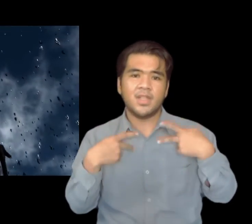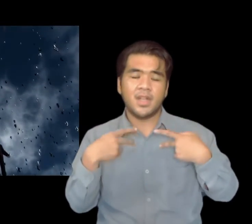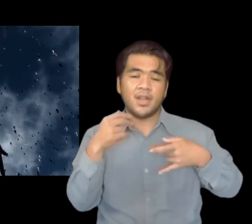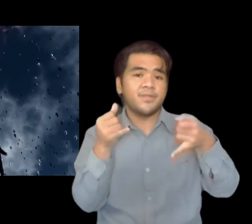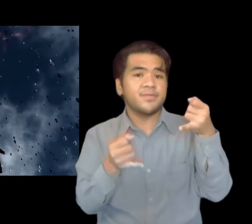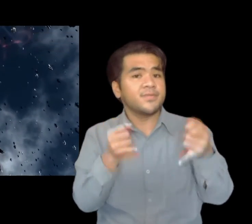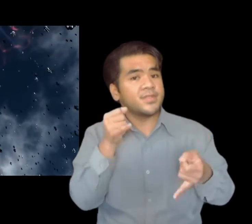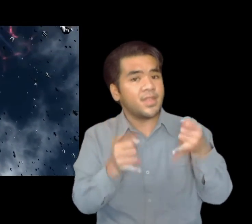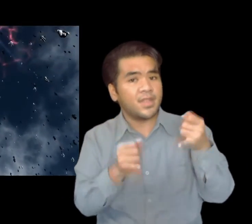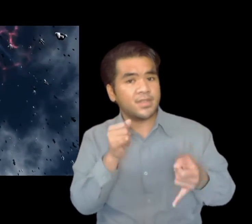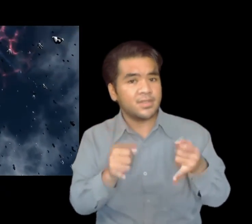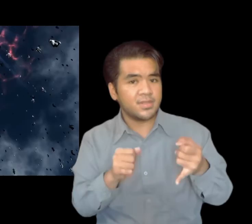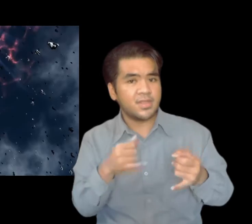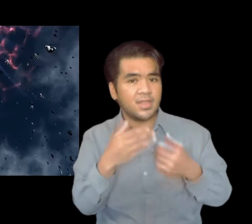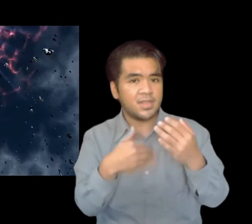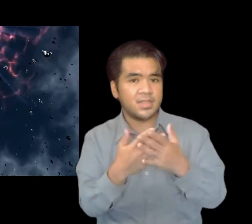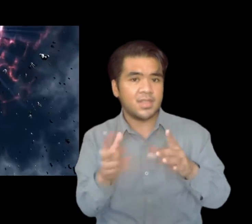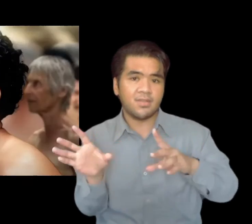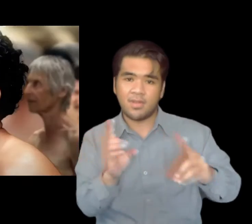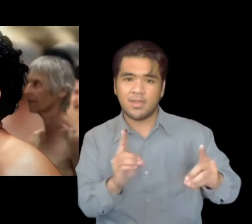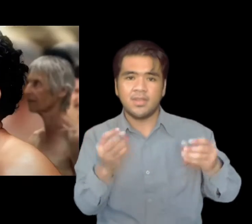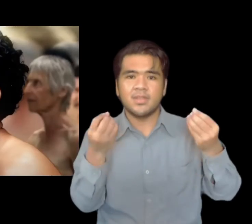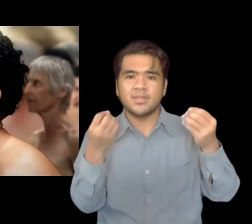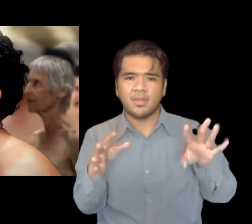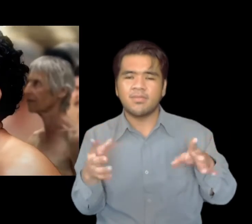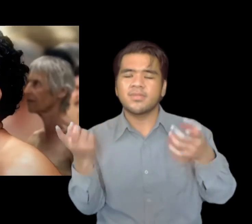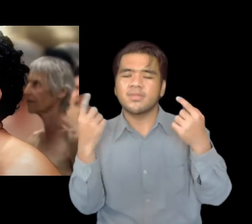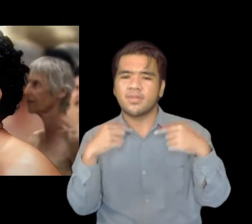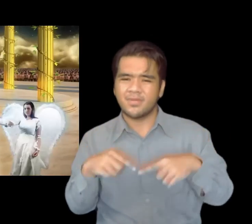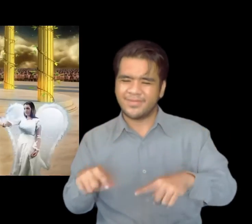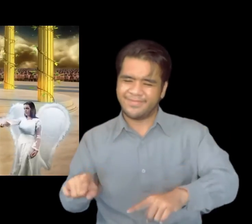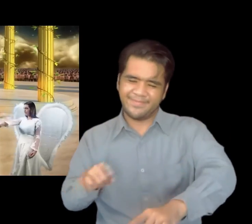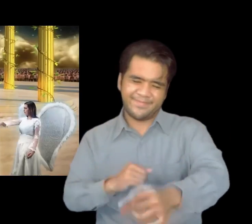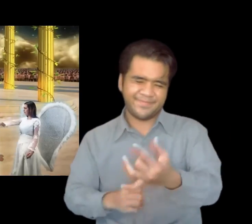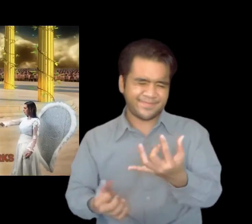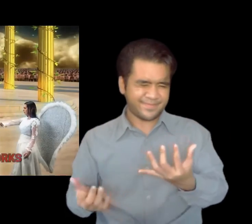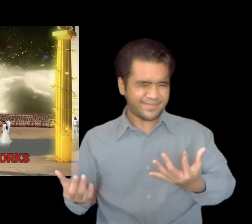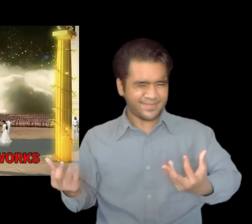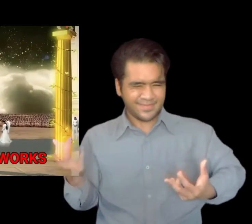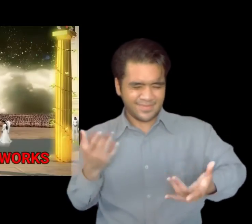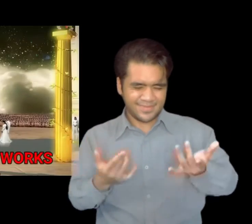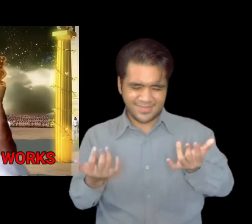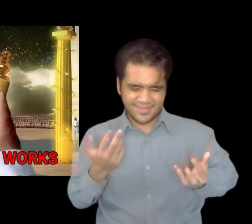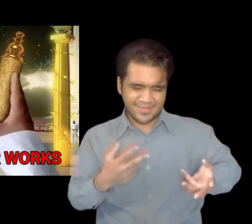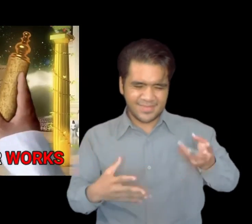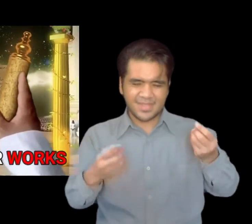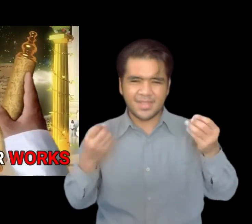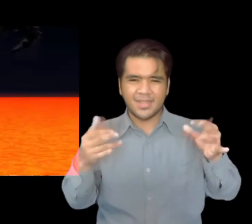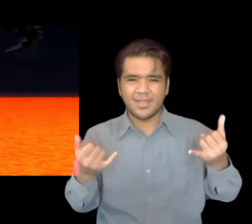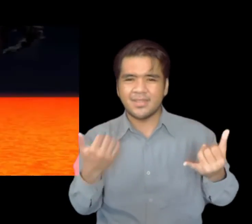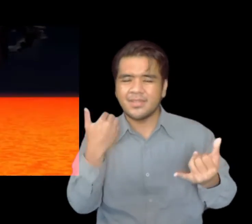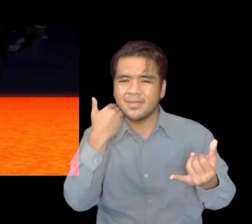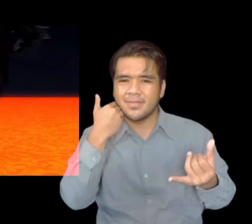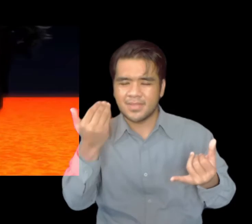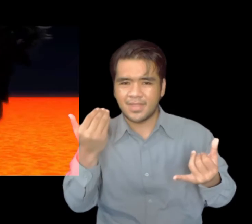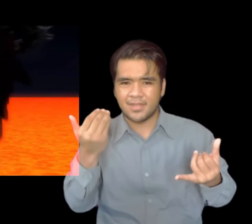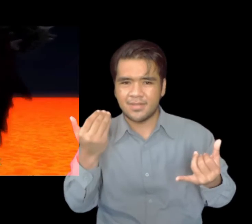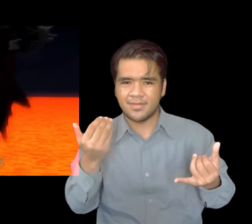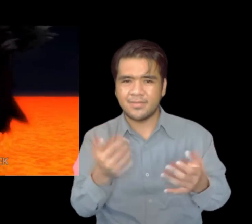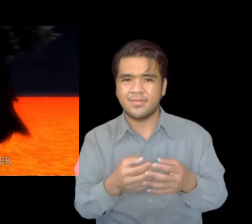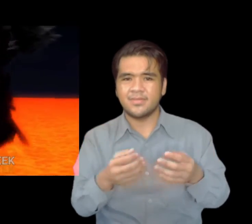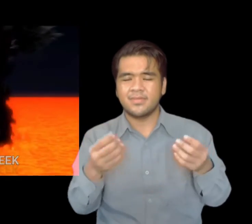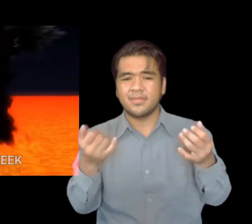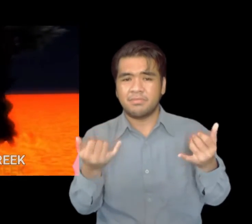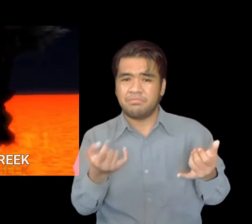ng Hades ang mga patay na nasa kanila at ang bawat tao ay huhusgahan ayon sa kanilang mga ginawa. Pagkatapos